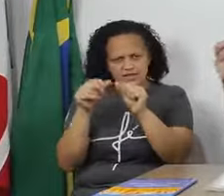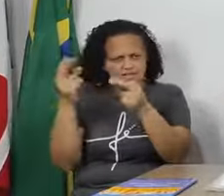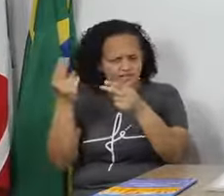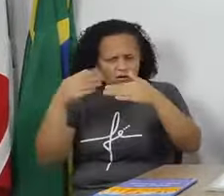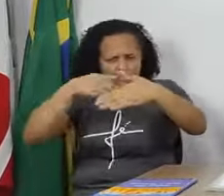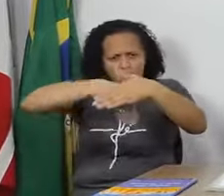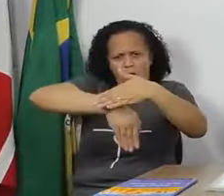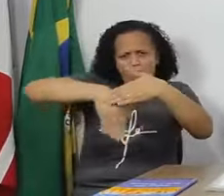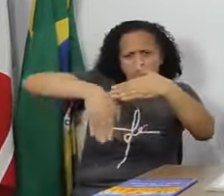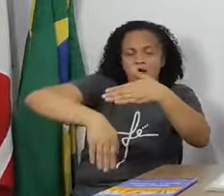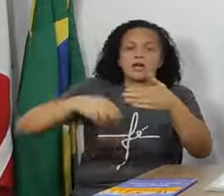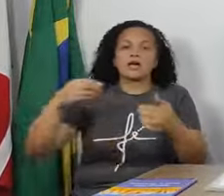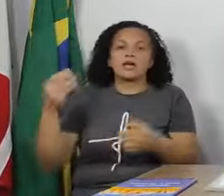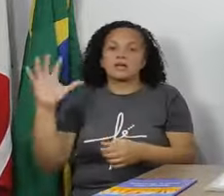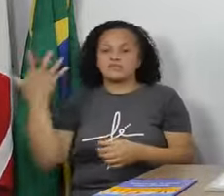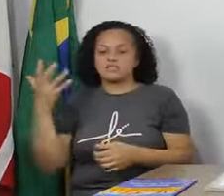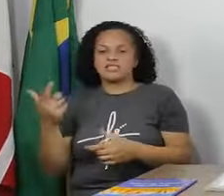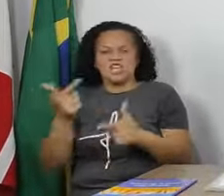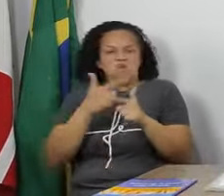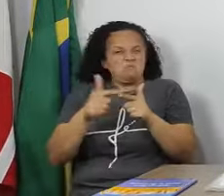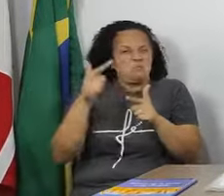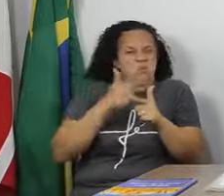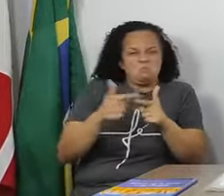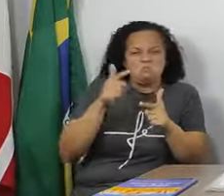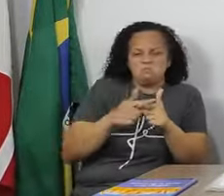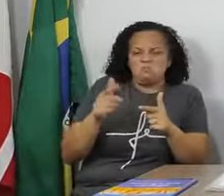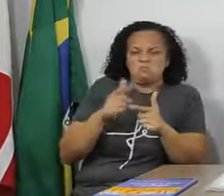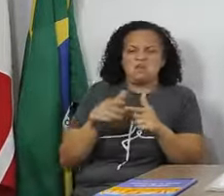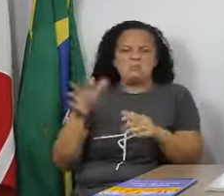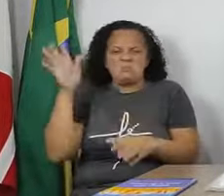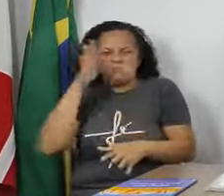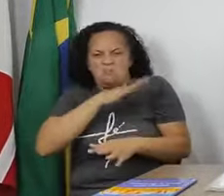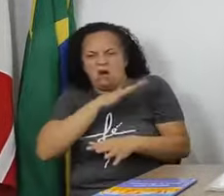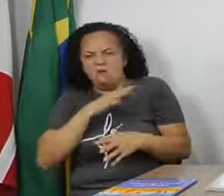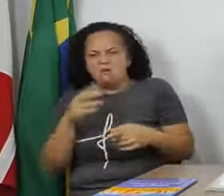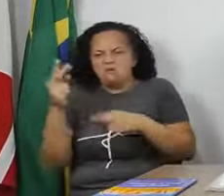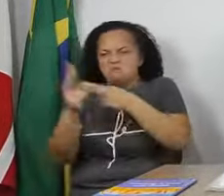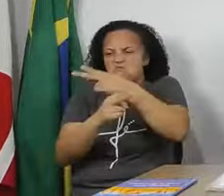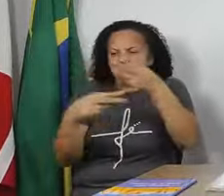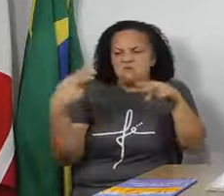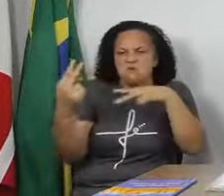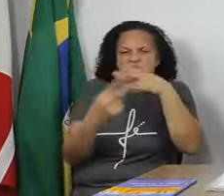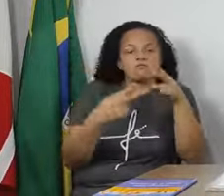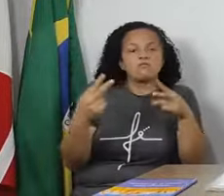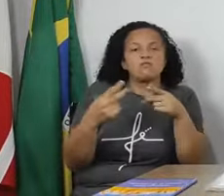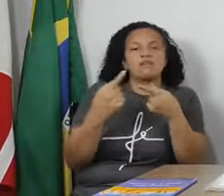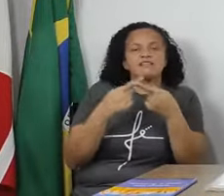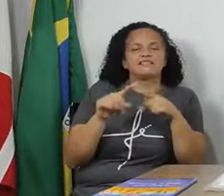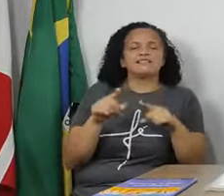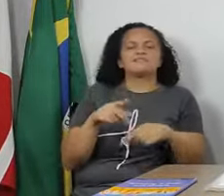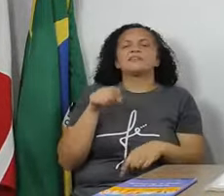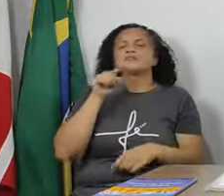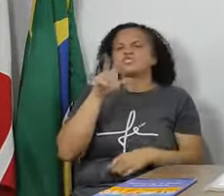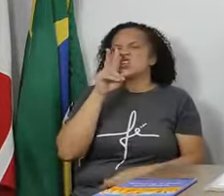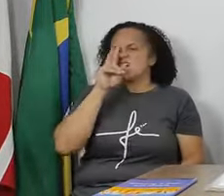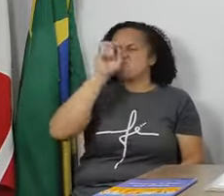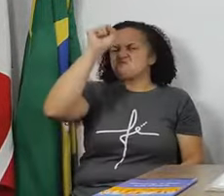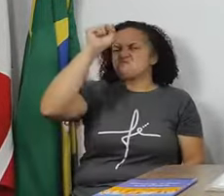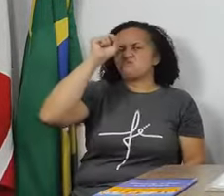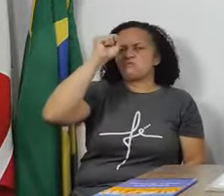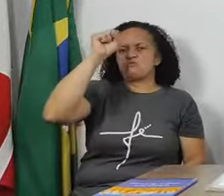o vento forte, não pôde abalar a casa, porque ela foi bem construída, está vendo? Na